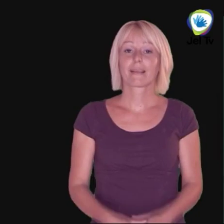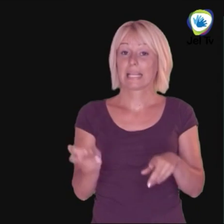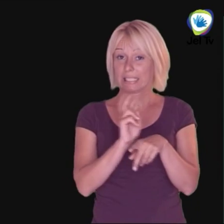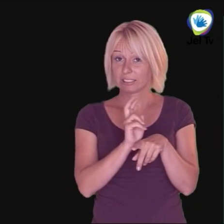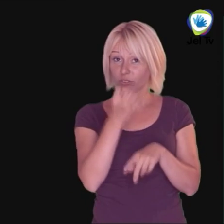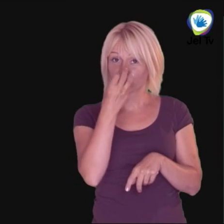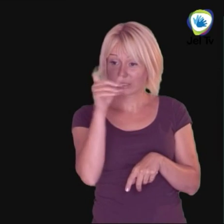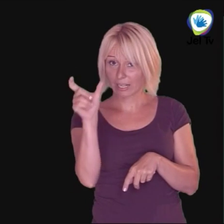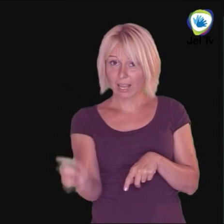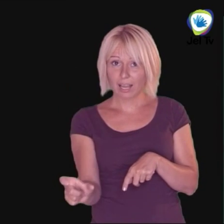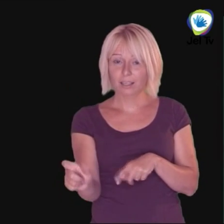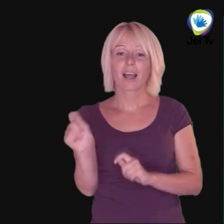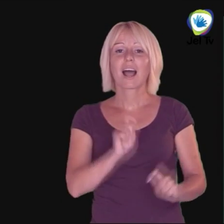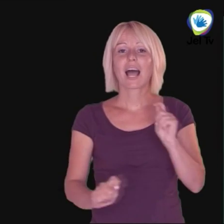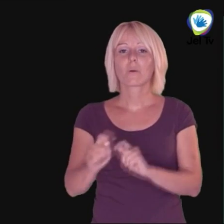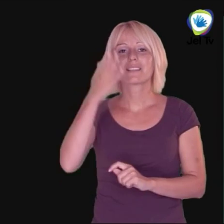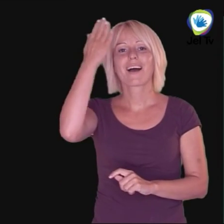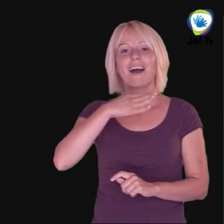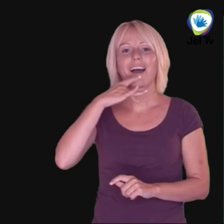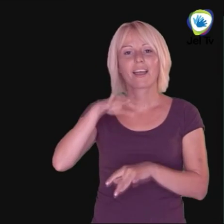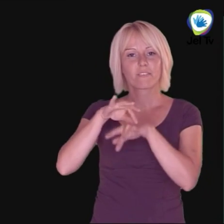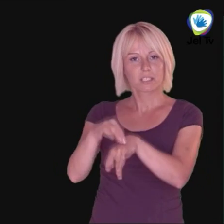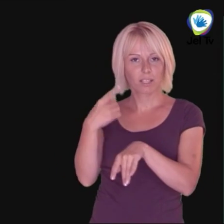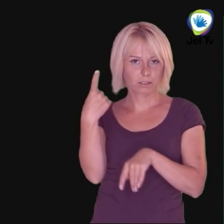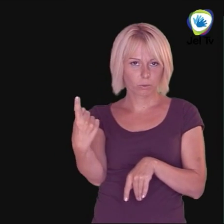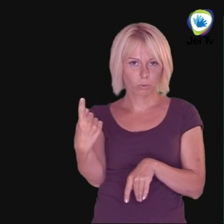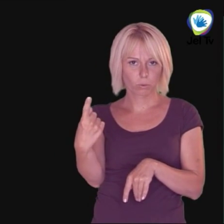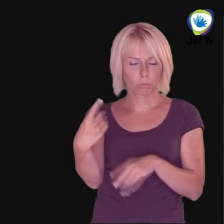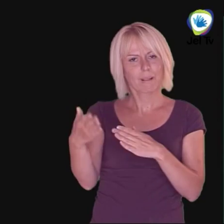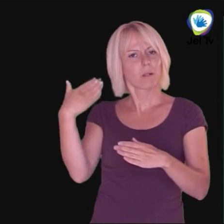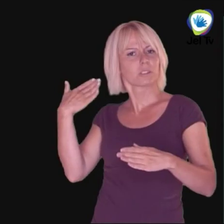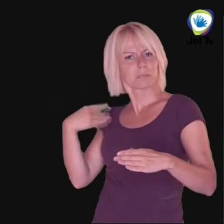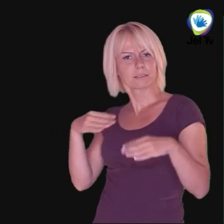Kis Virág, az áruház HR vezetője az előzményekről beszélt.